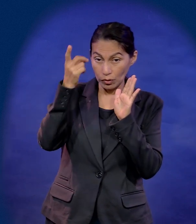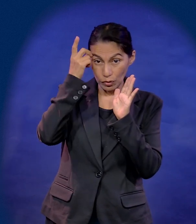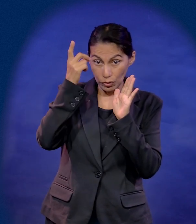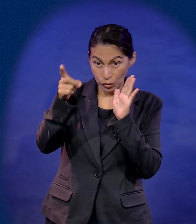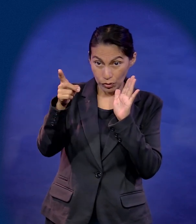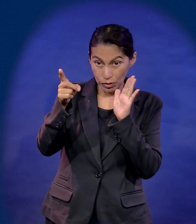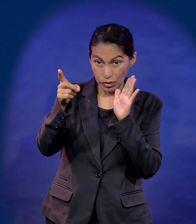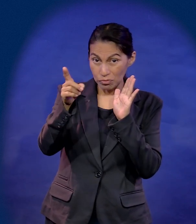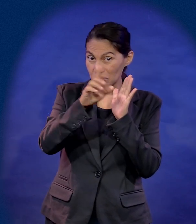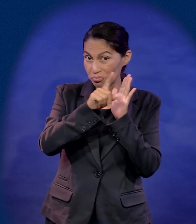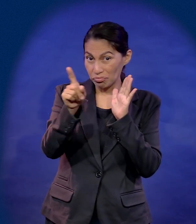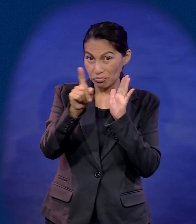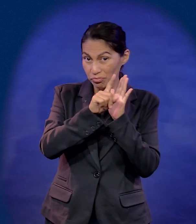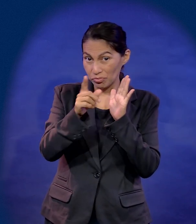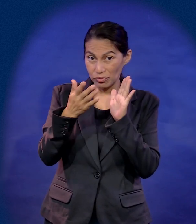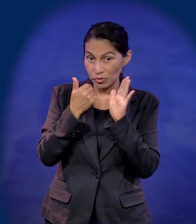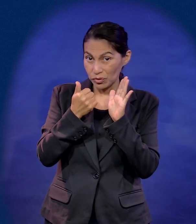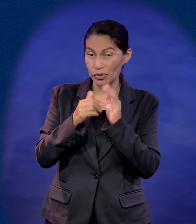delante de mí.